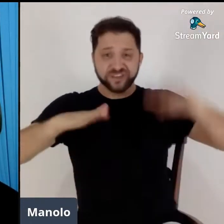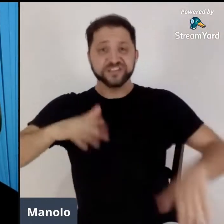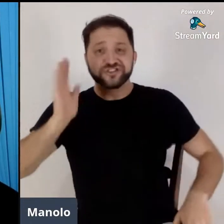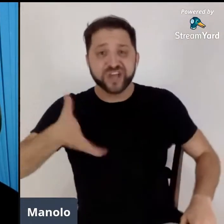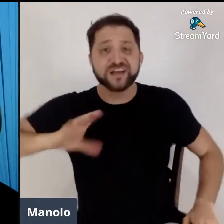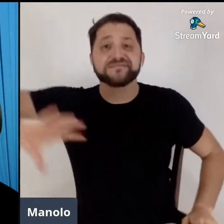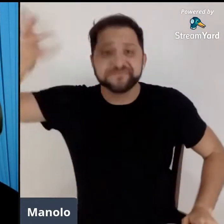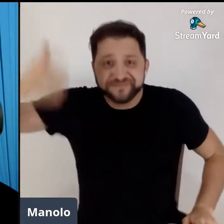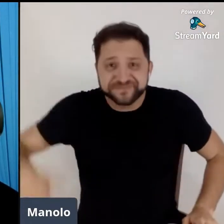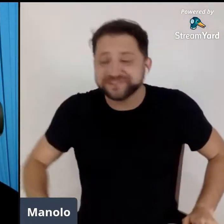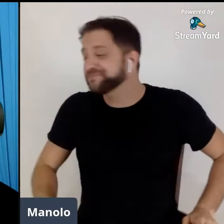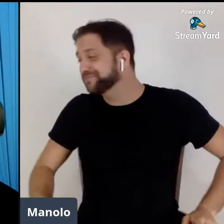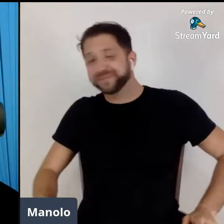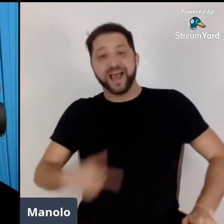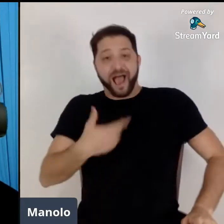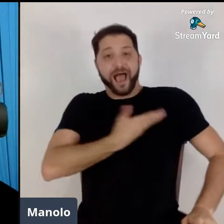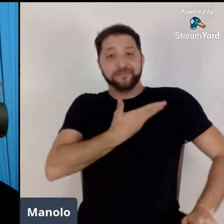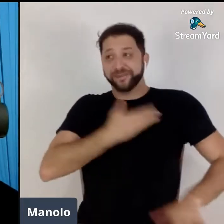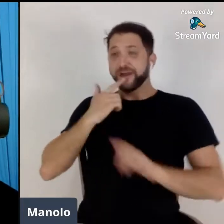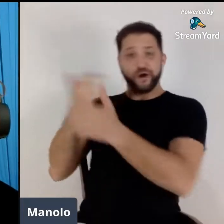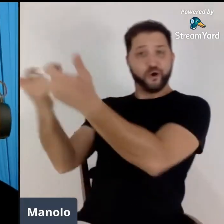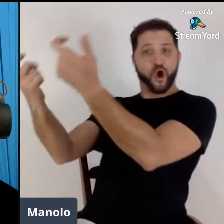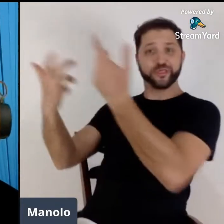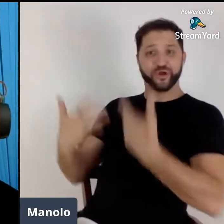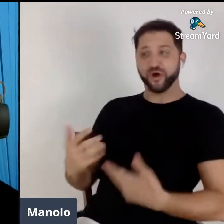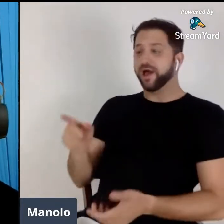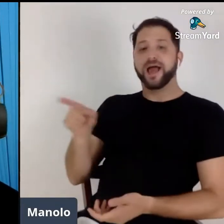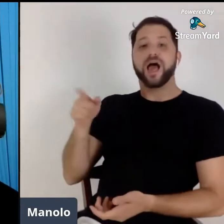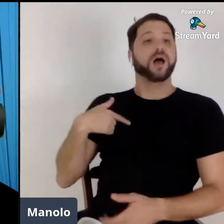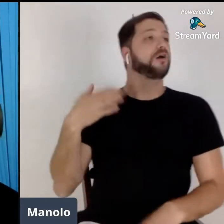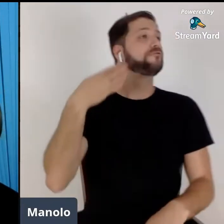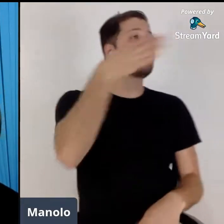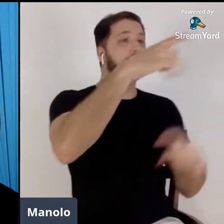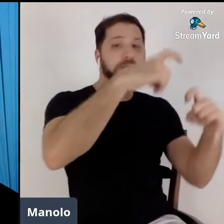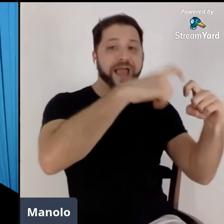Observem as expressões que ele usa, gente, como é importante a expressão nas Libras.